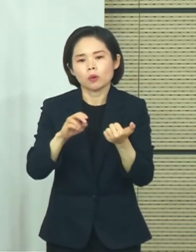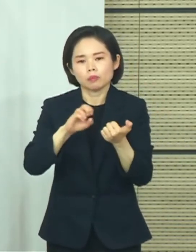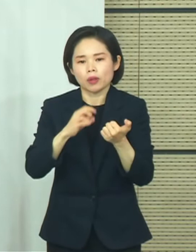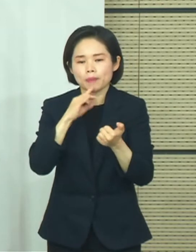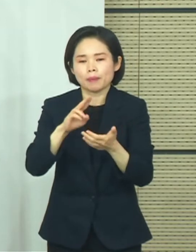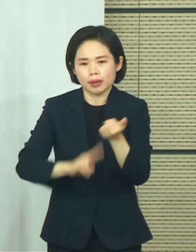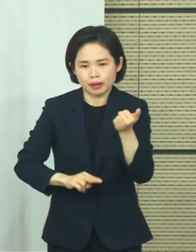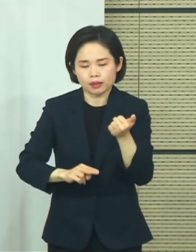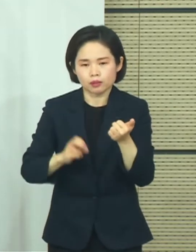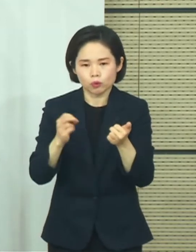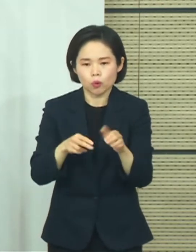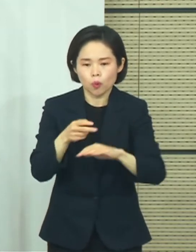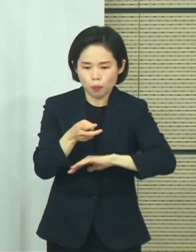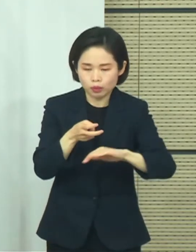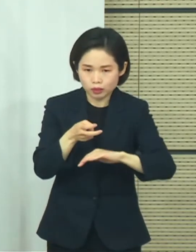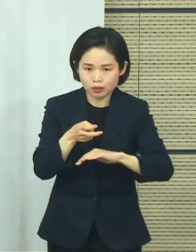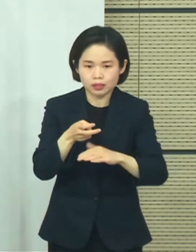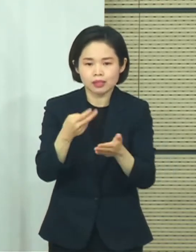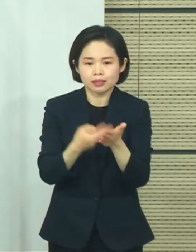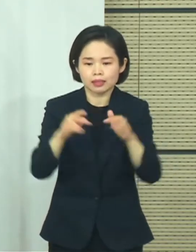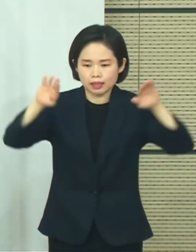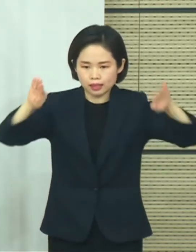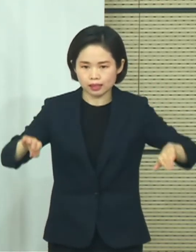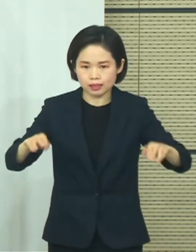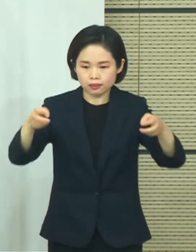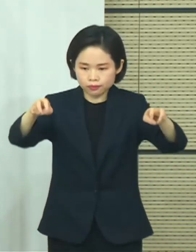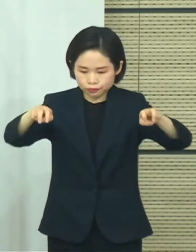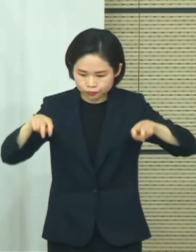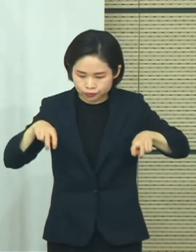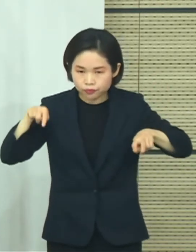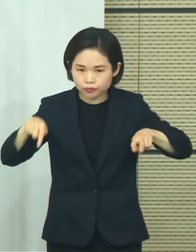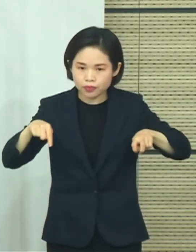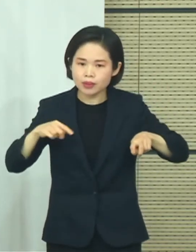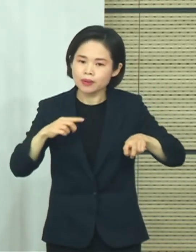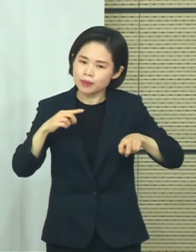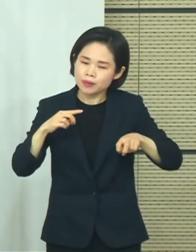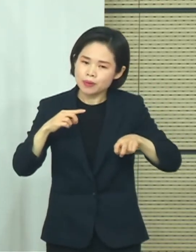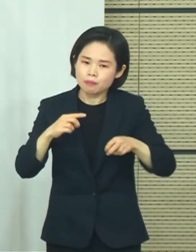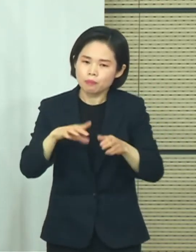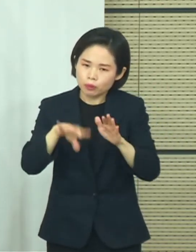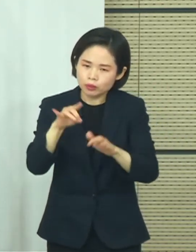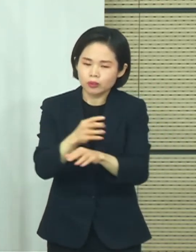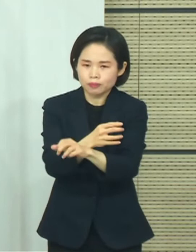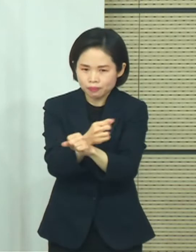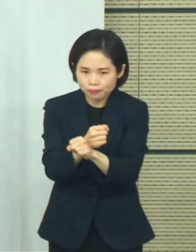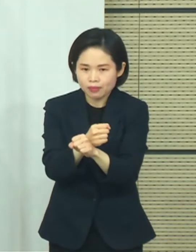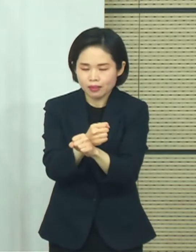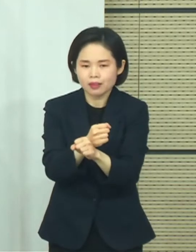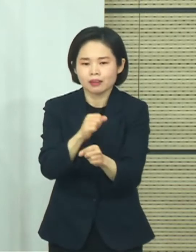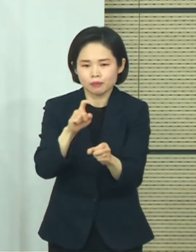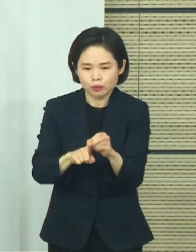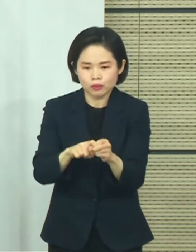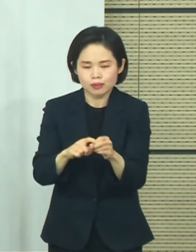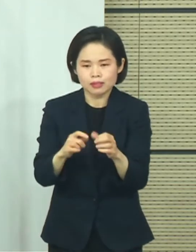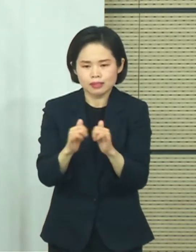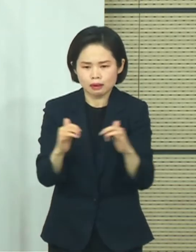참가자 서구 서 4매를 공부하는 등 1 집도를 낮추는 노력을 함께 기울이고 있습니다